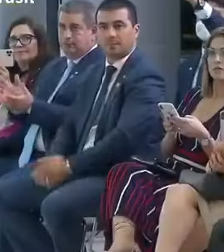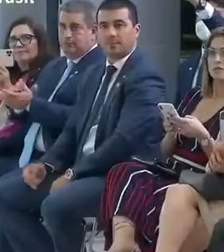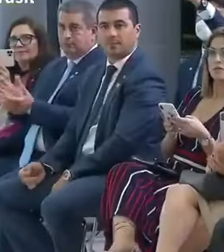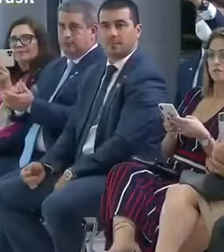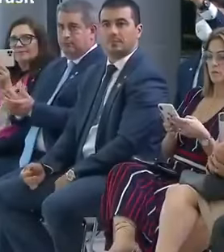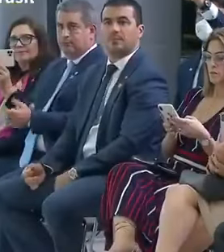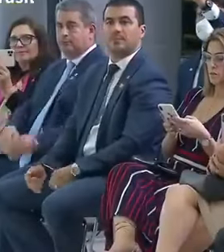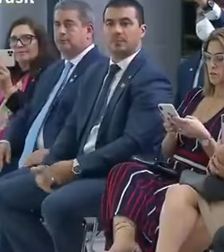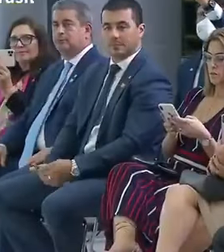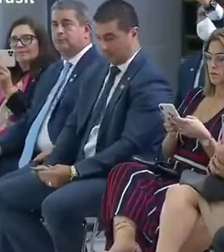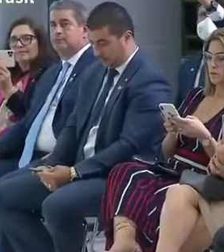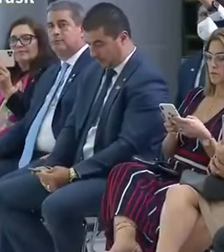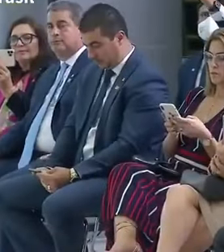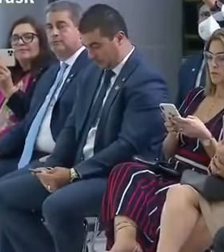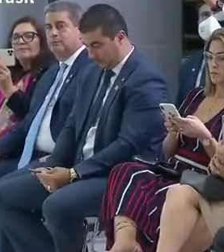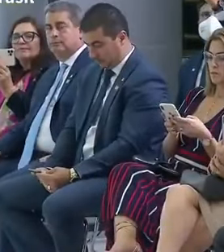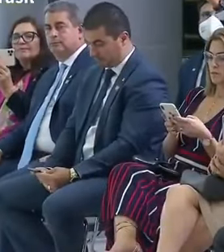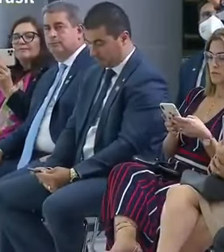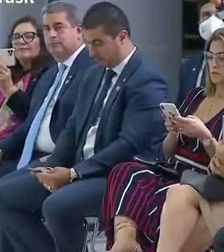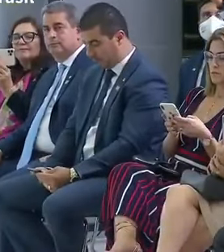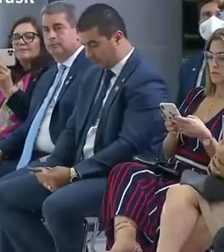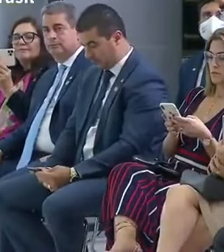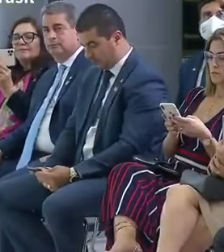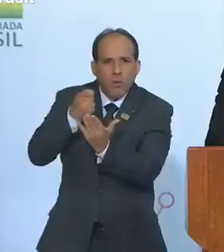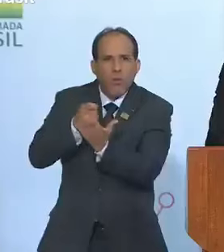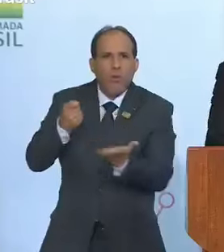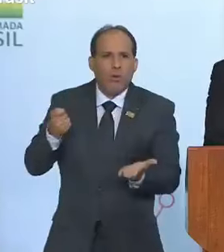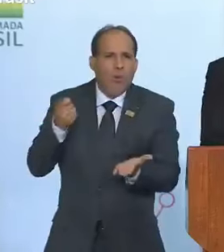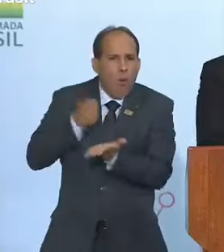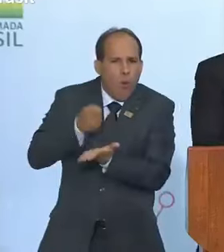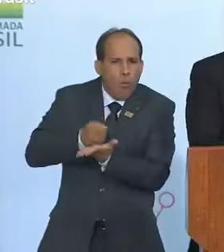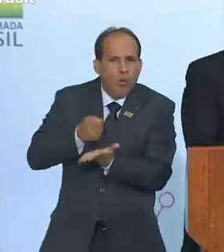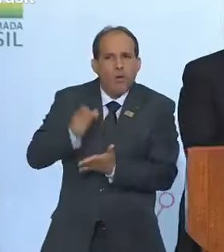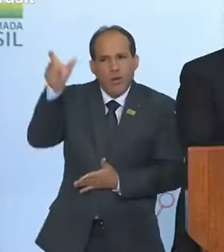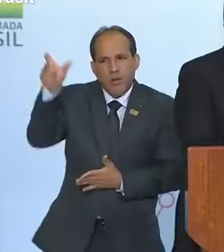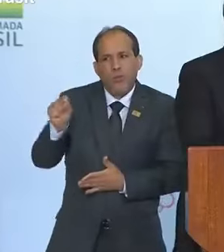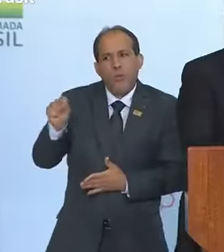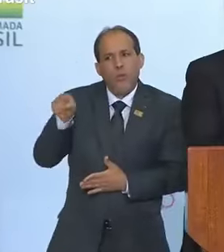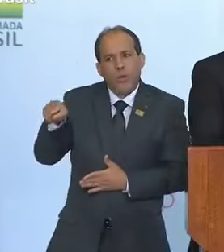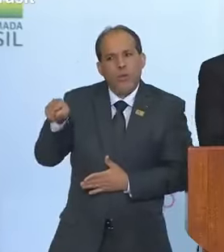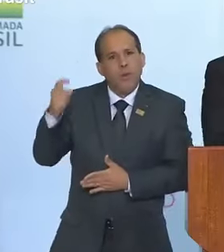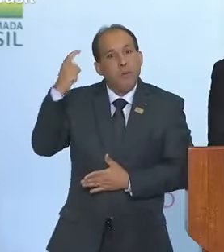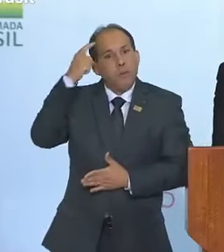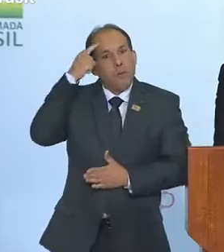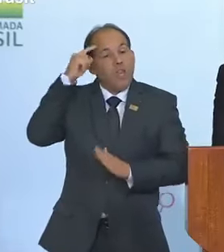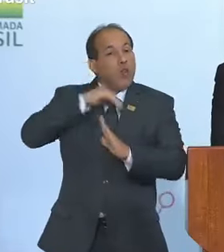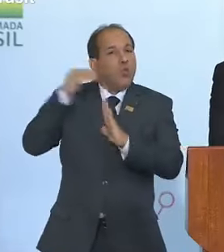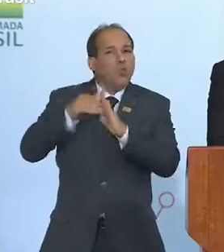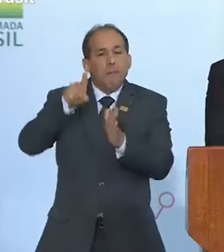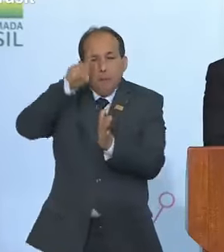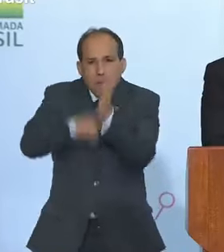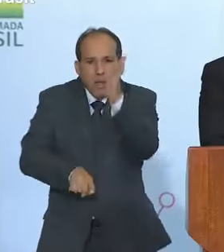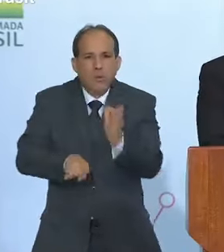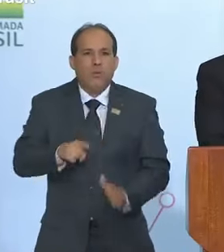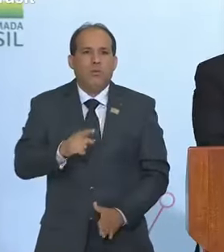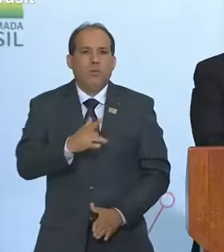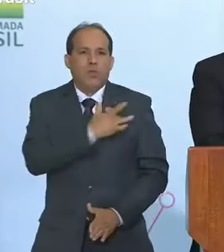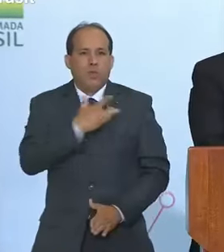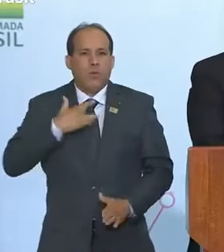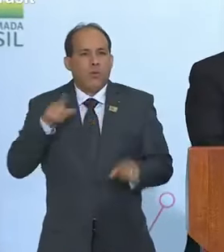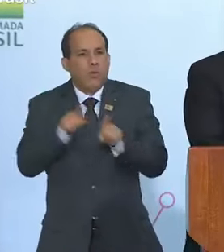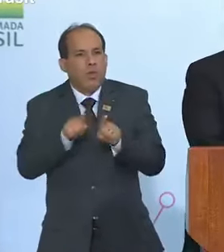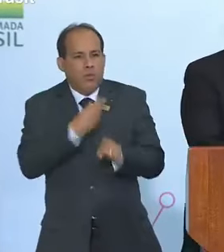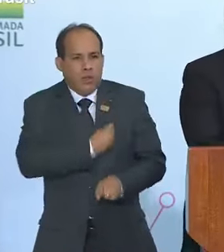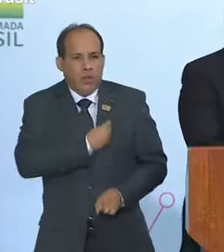quem está propagando isso aí, com toda certeza, é uma pessoa que pode estar pensando em tudo, menos na saúde ou na vida